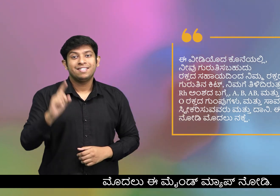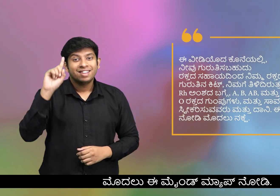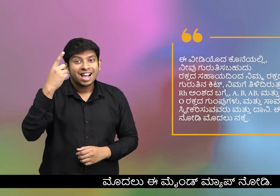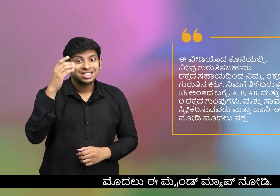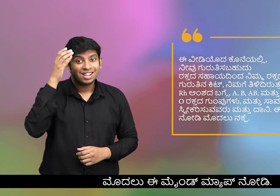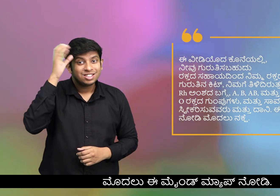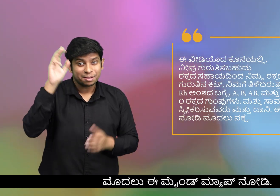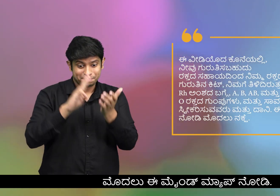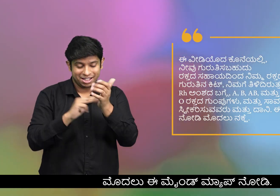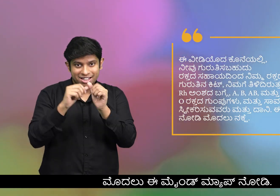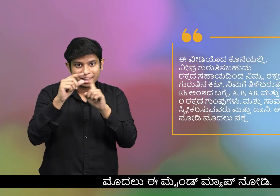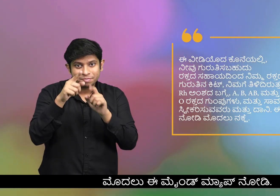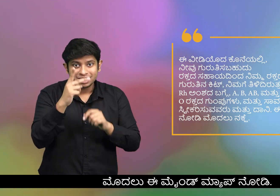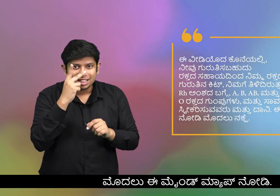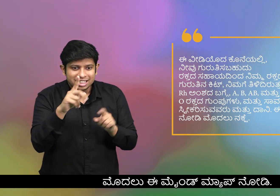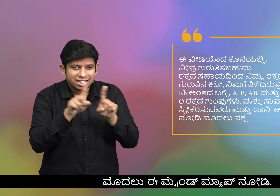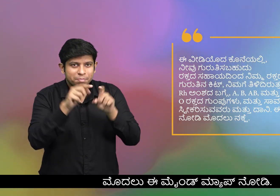ಮೊದಲು ಮೈಂಡ್ ಮ್ಯಾಪ್ ನೋಡಿ.